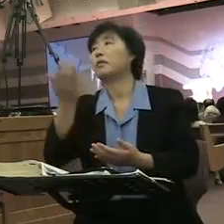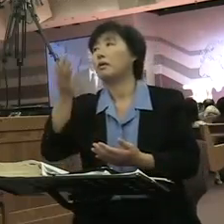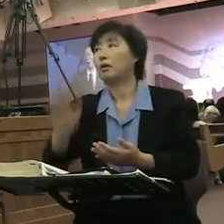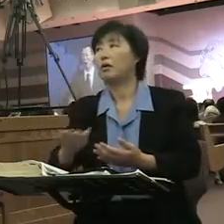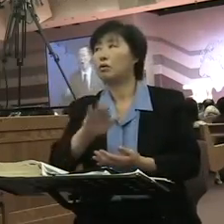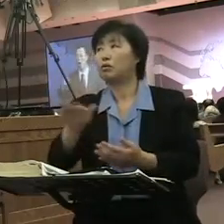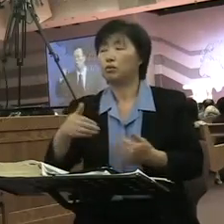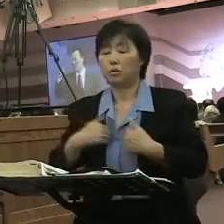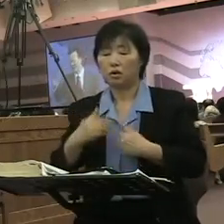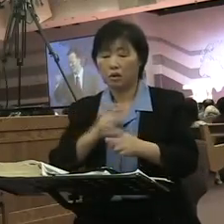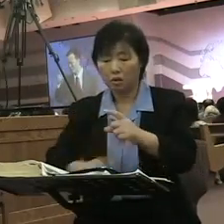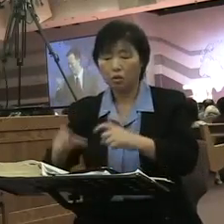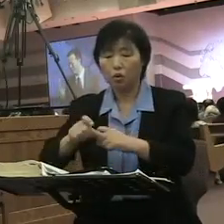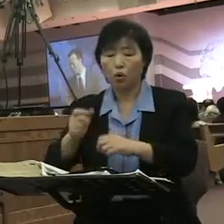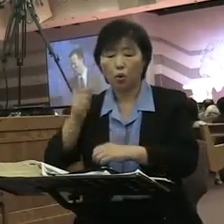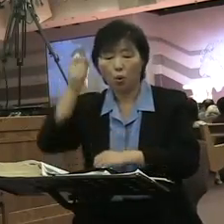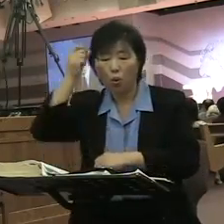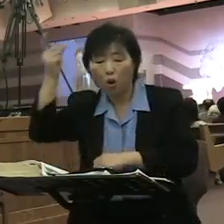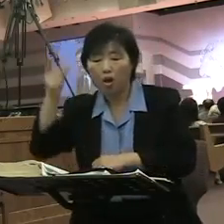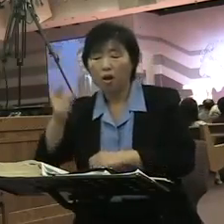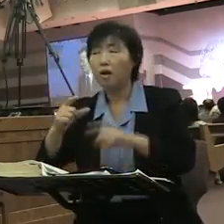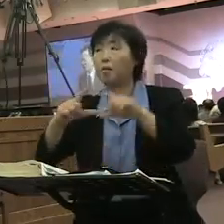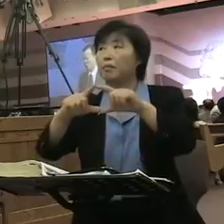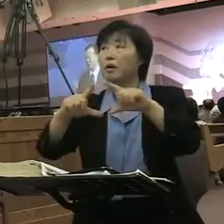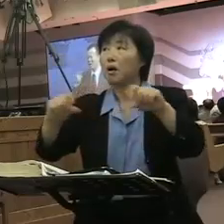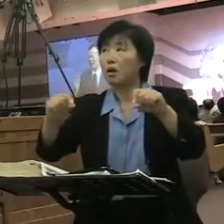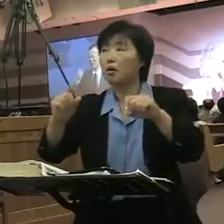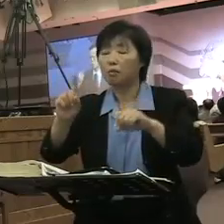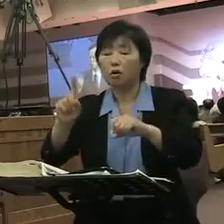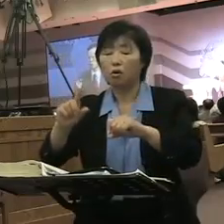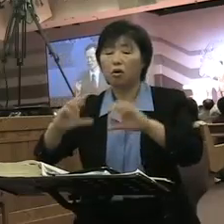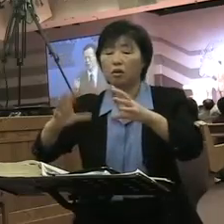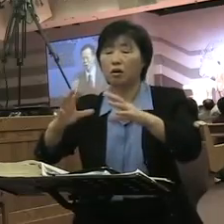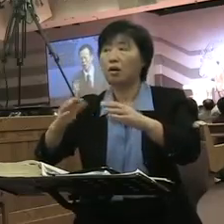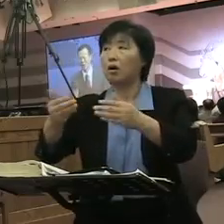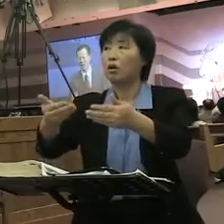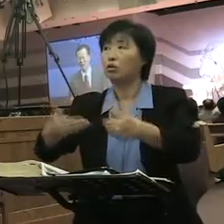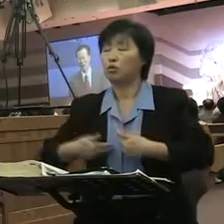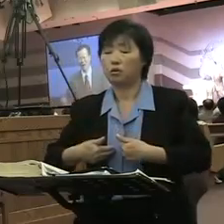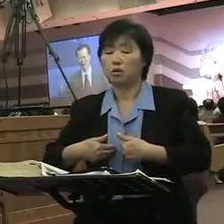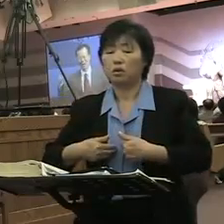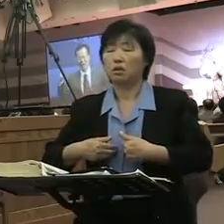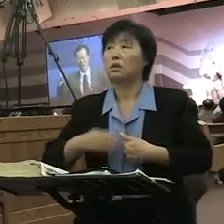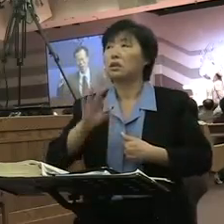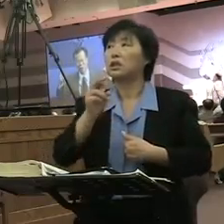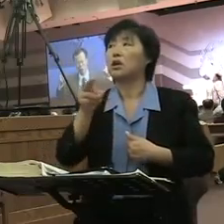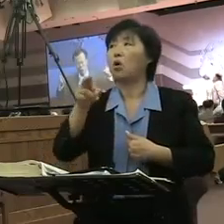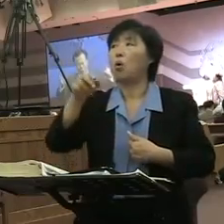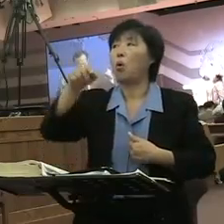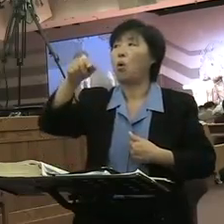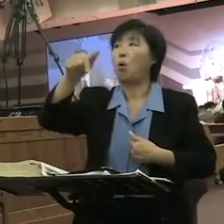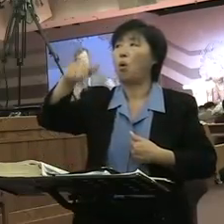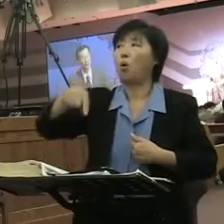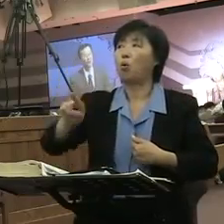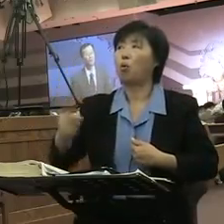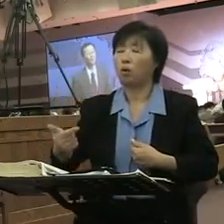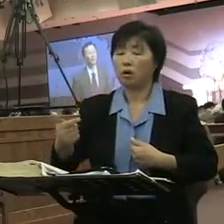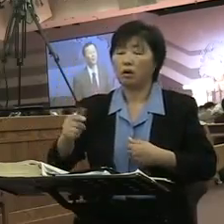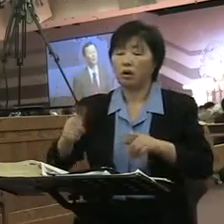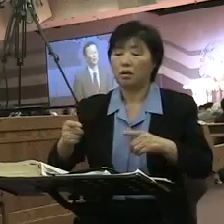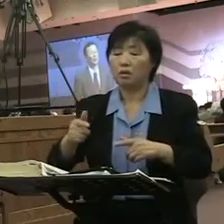우리에게 더 위대한 패스포트 하나가 있습니다. 어느 나라가 줄 수 있는 여권이 아니고 가장 중요한